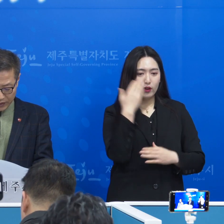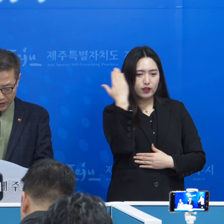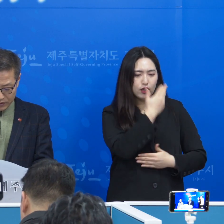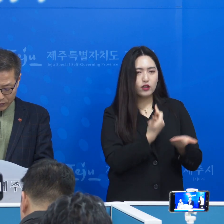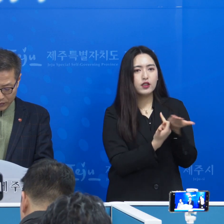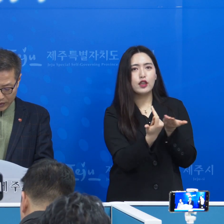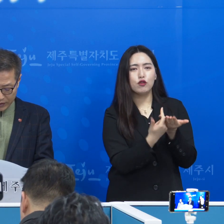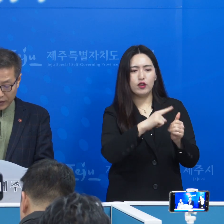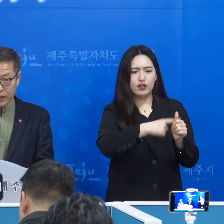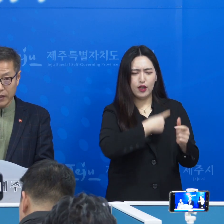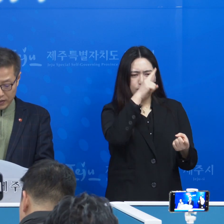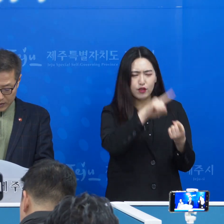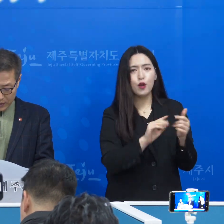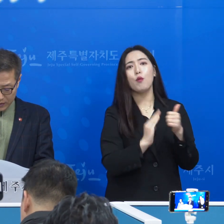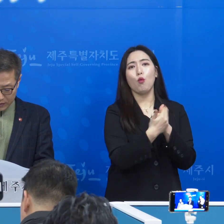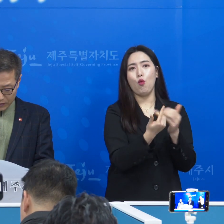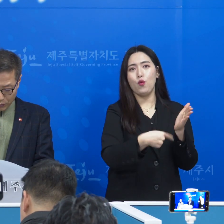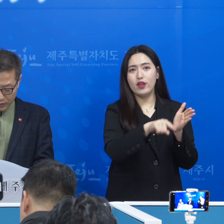제주의 자연을